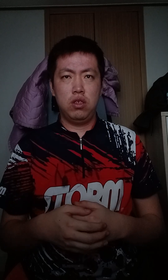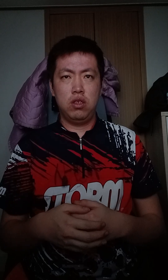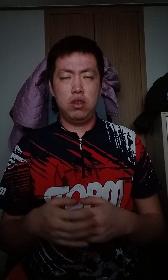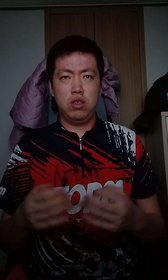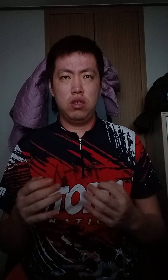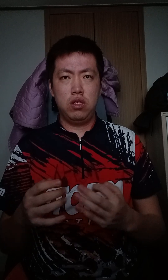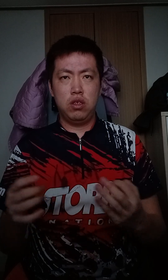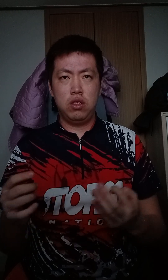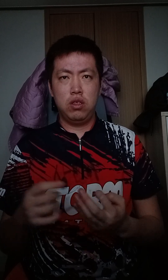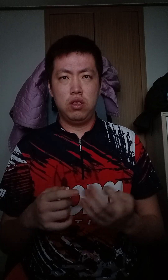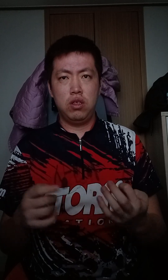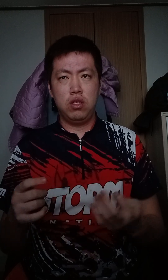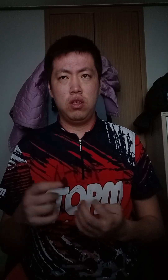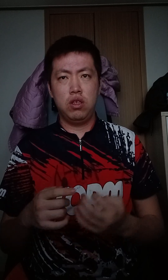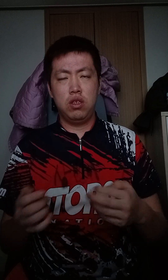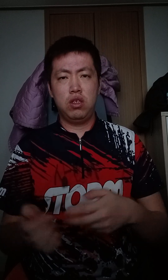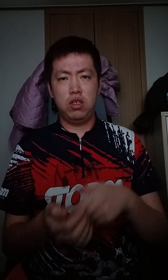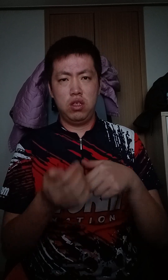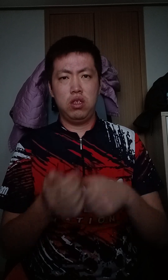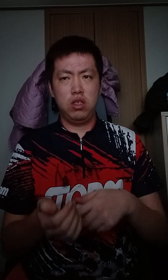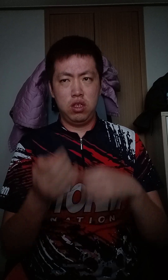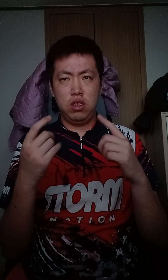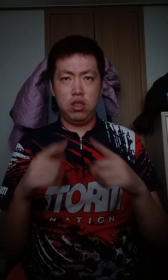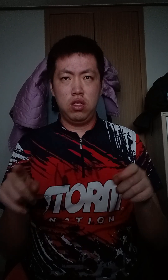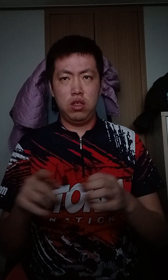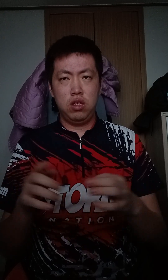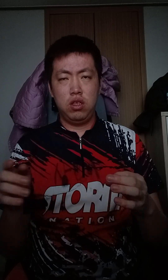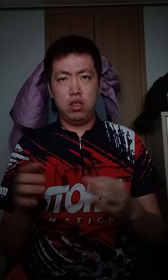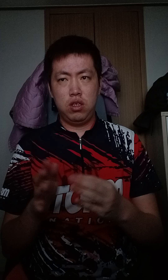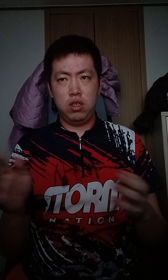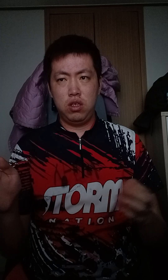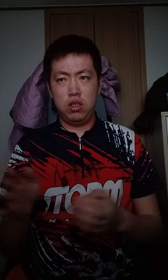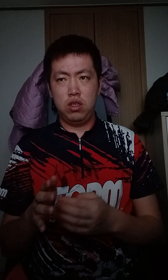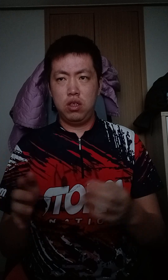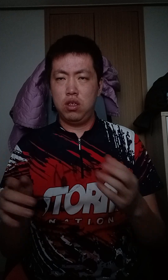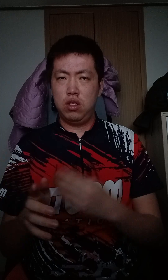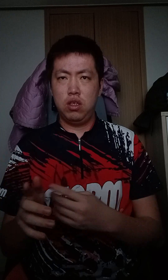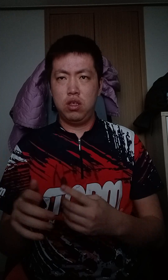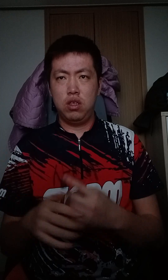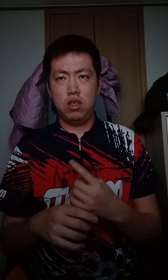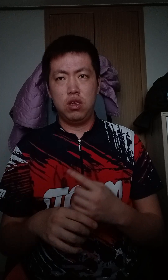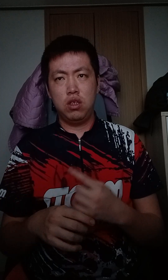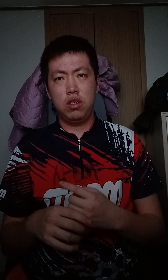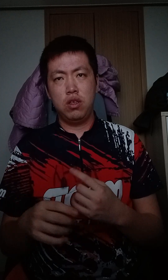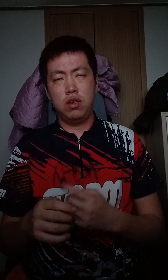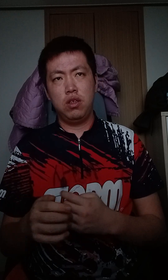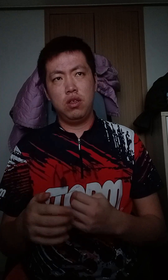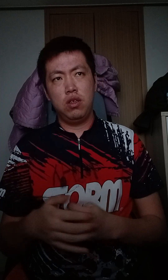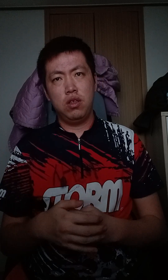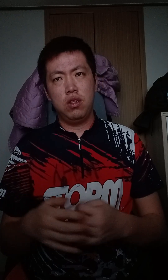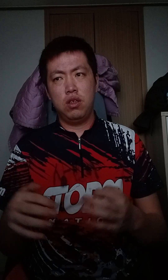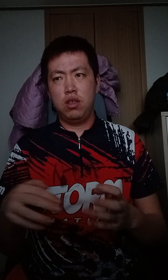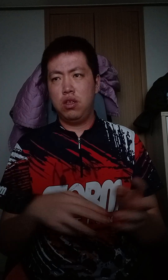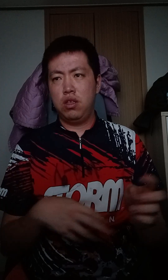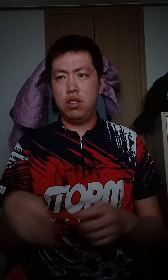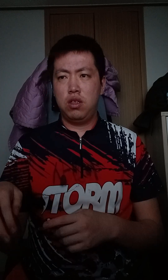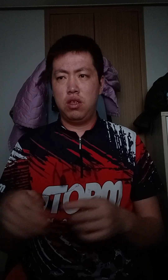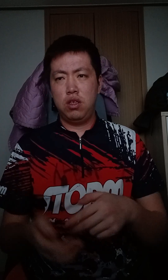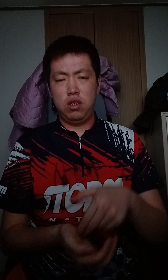모습은 이 엘리베이터 CCTV하고 출입구 CCTV에 찍히지 않았기 때문에 뭐 계단으로 이동하거나 엘리베이터를 갖다 아예